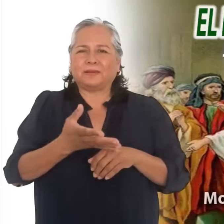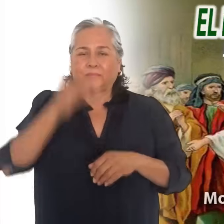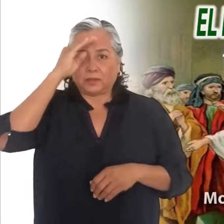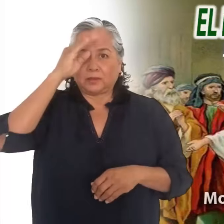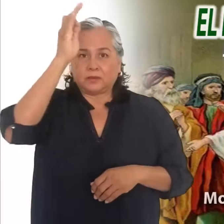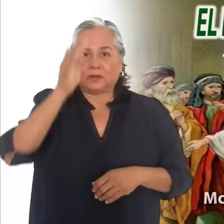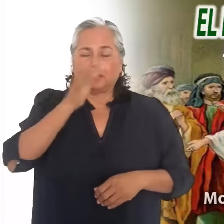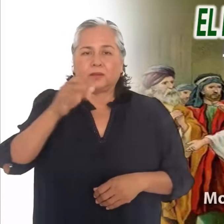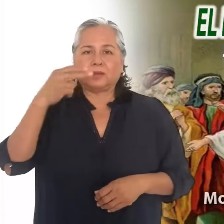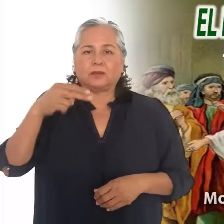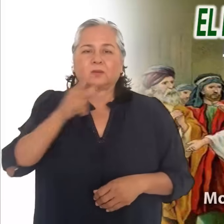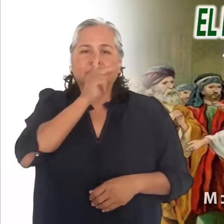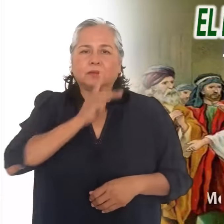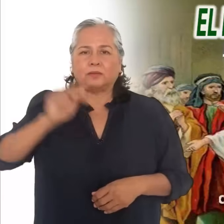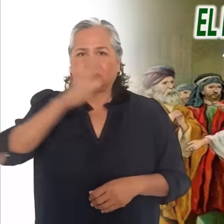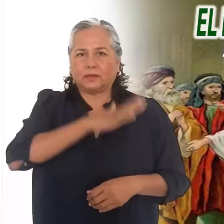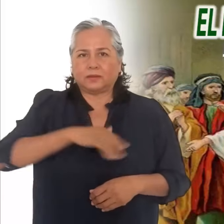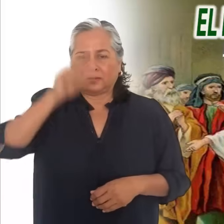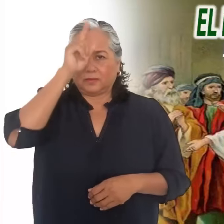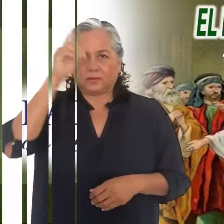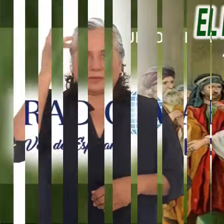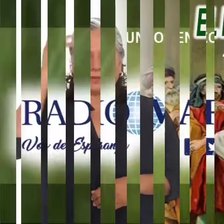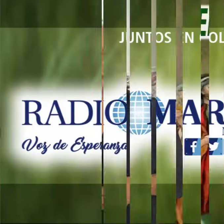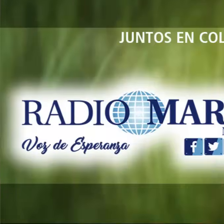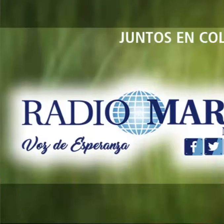Padre y del Hijo y del Espíritu Santo.